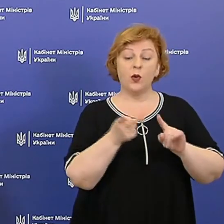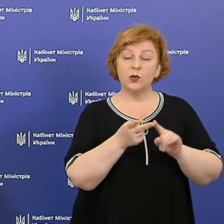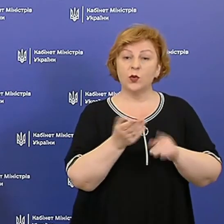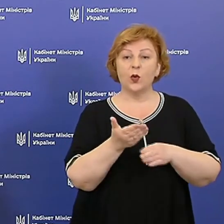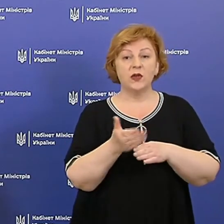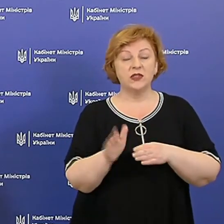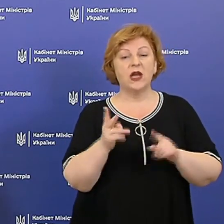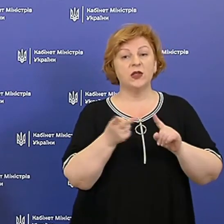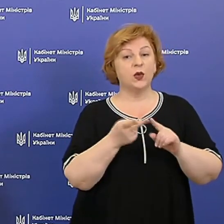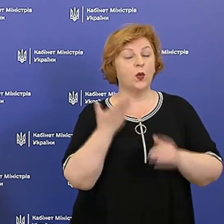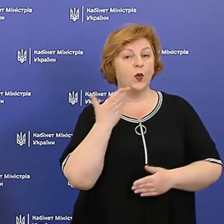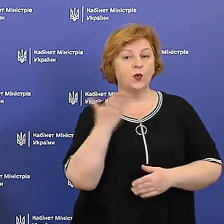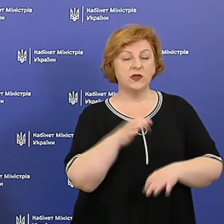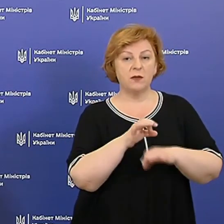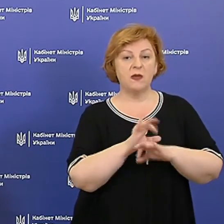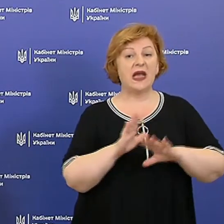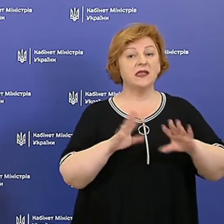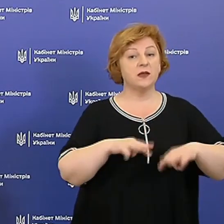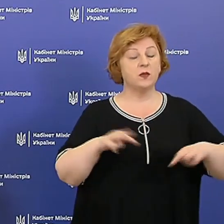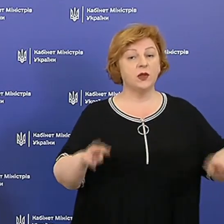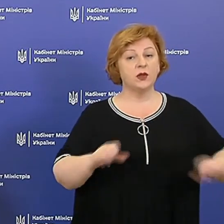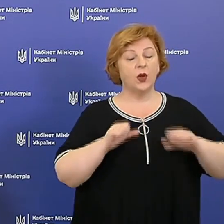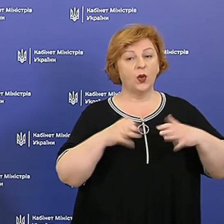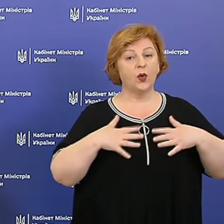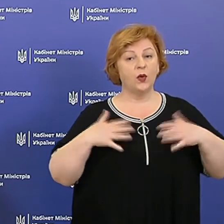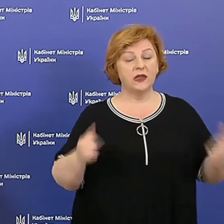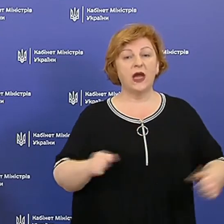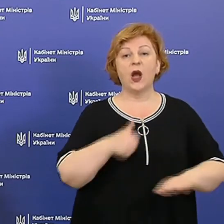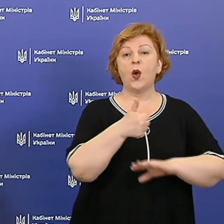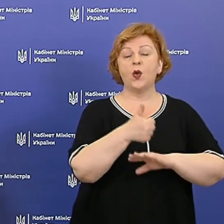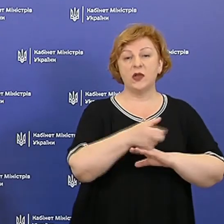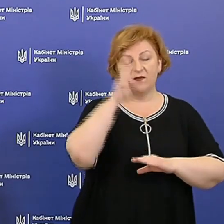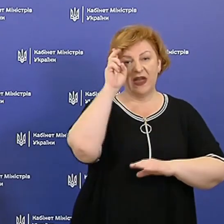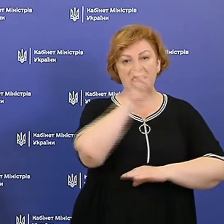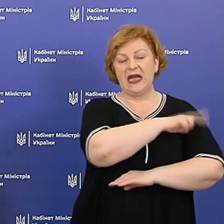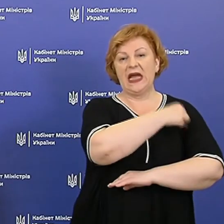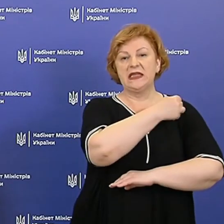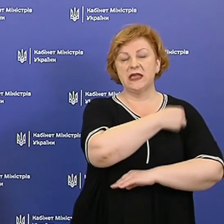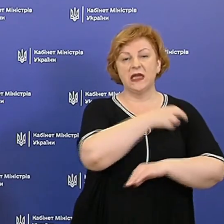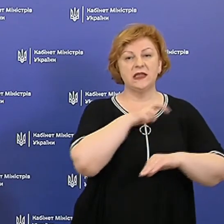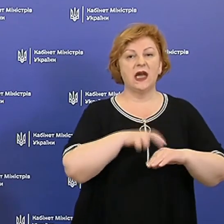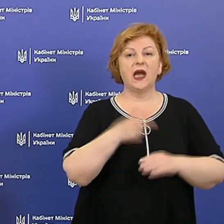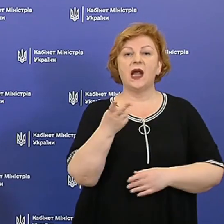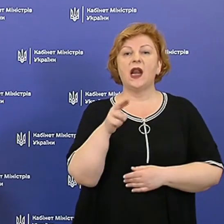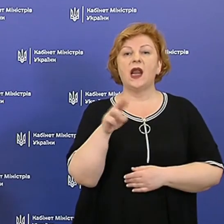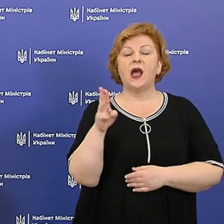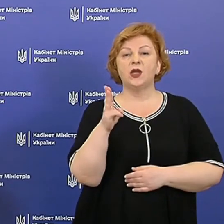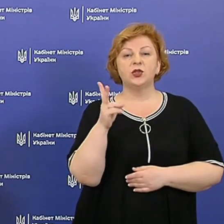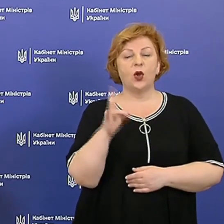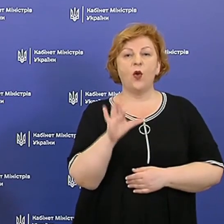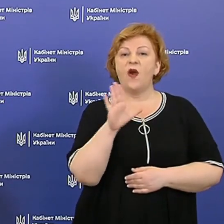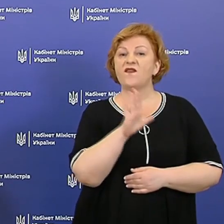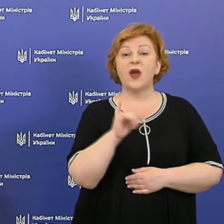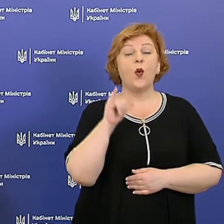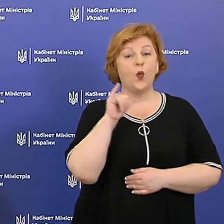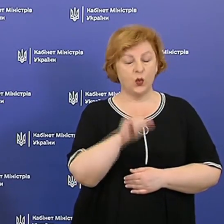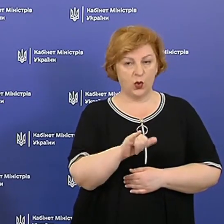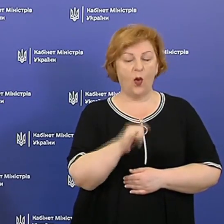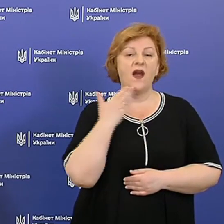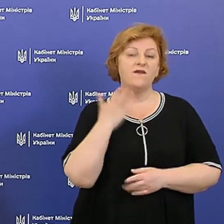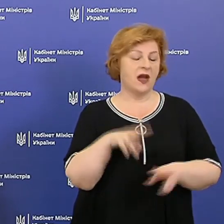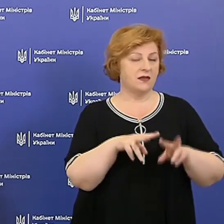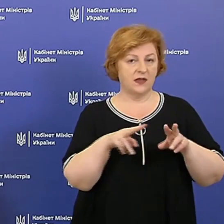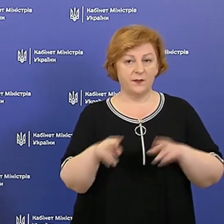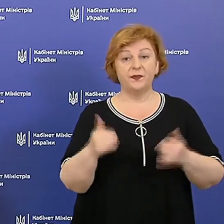частина. Другий спікер – це заступник міністра охорони здоров'я і головний державний санітарний лікар Віктор Ляшко. У нього сценарій виступу буде такий же